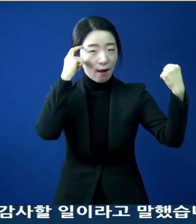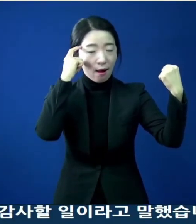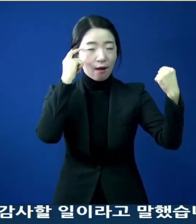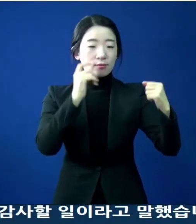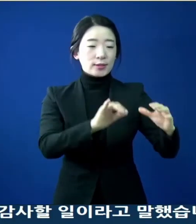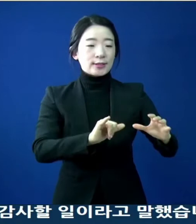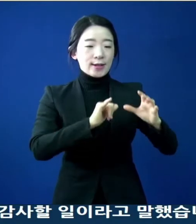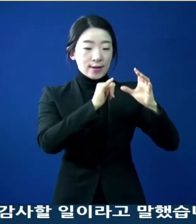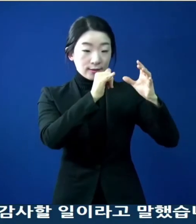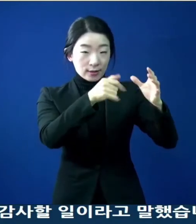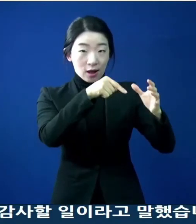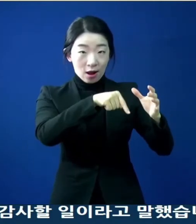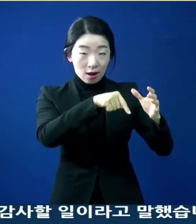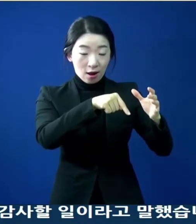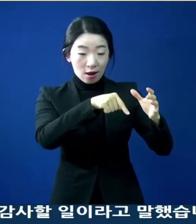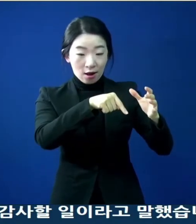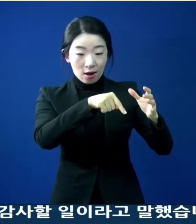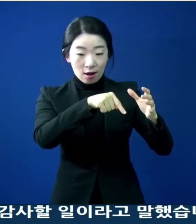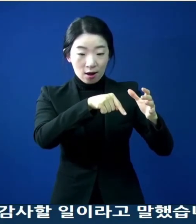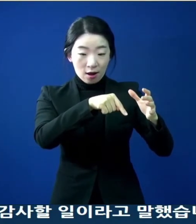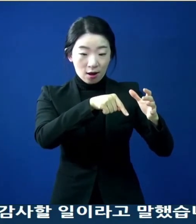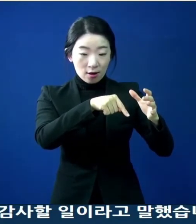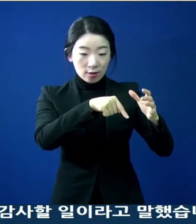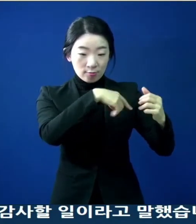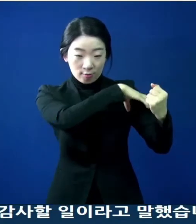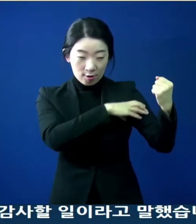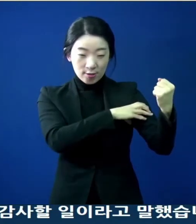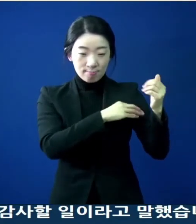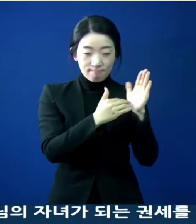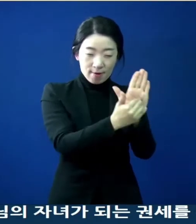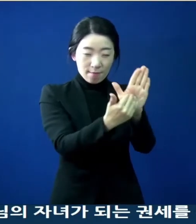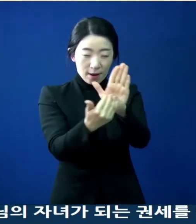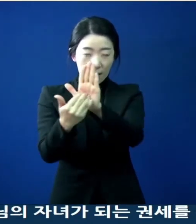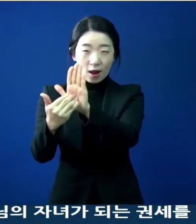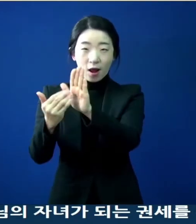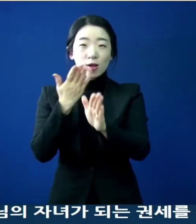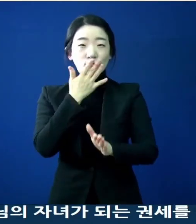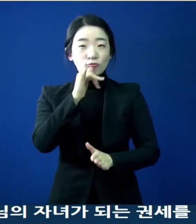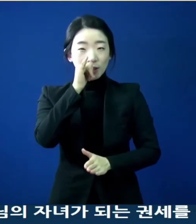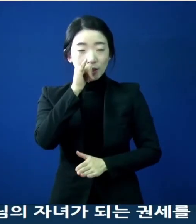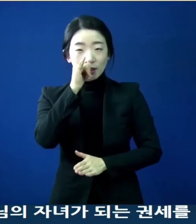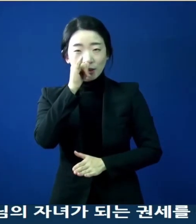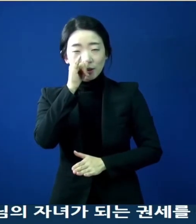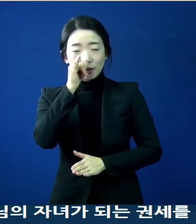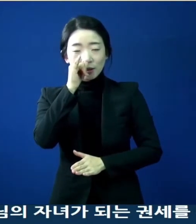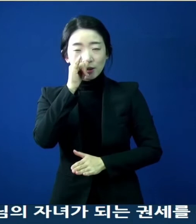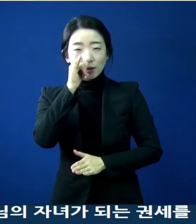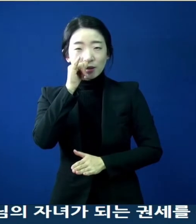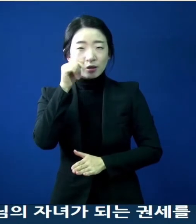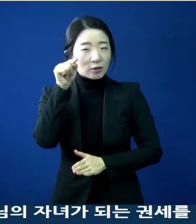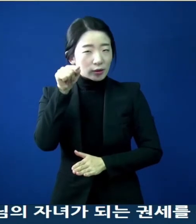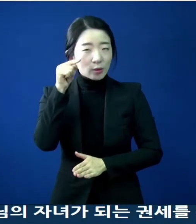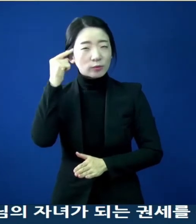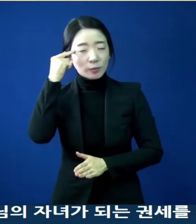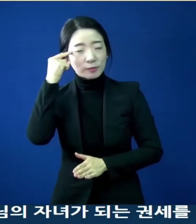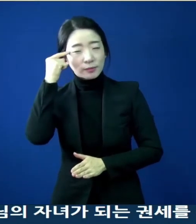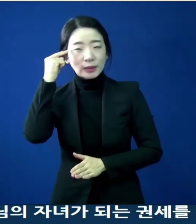세상에 어떠한 이 권위도 막을 수 없는 이런 일종의 그